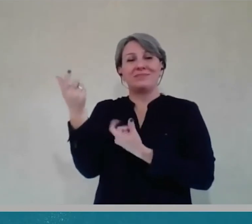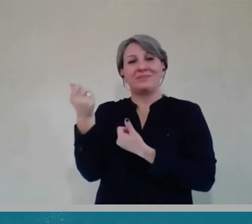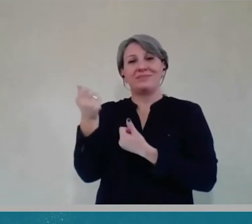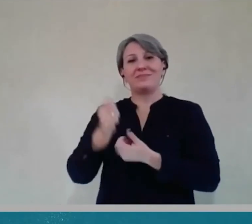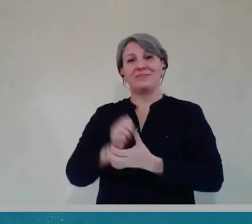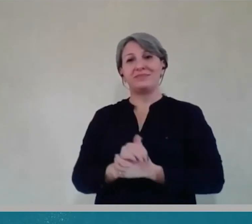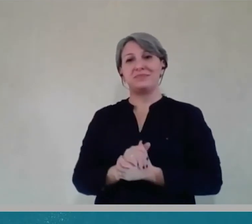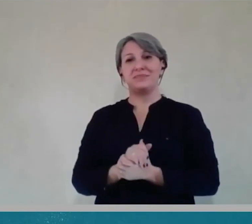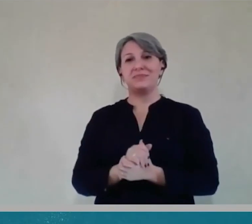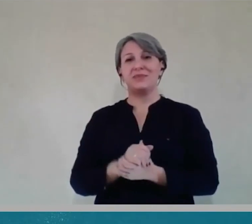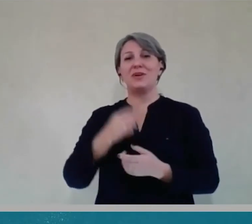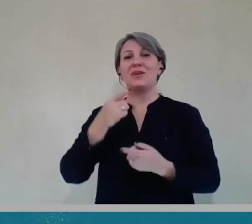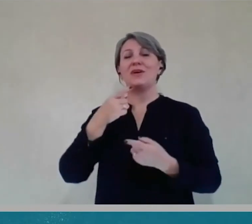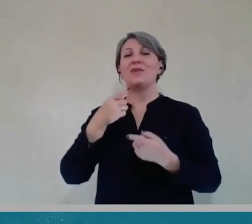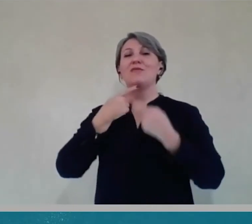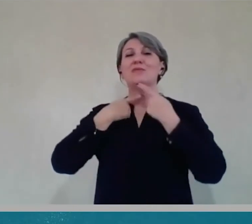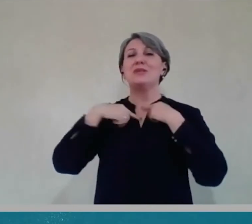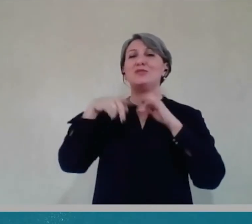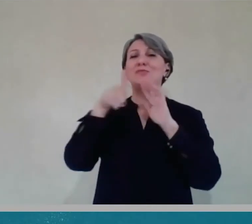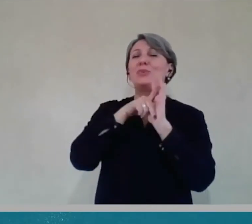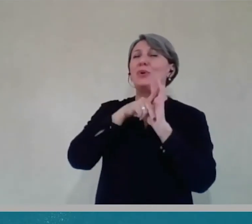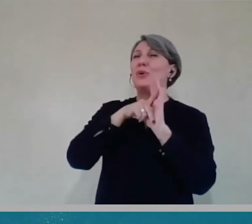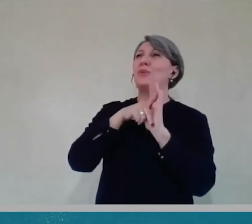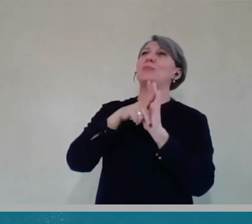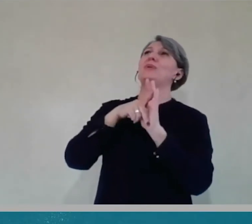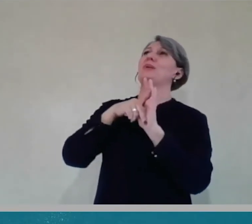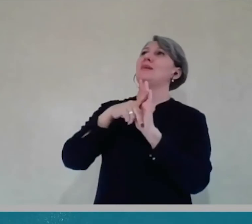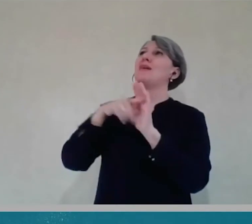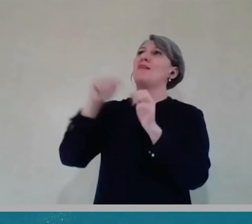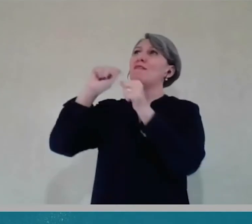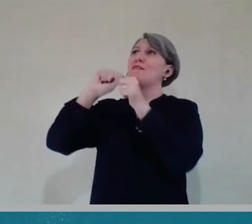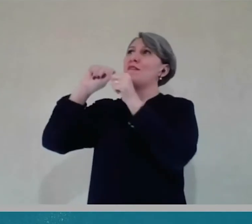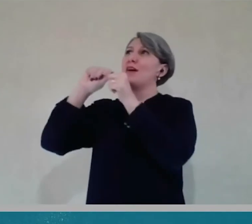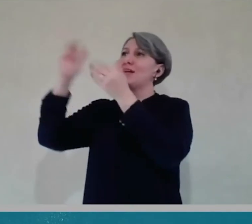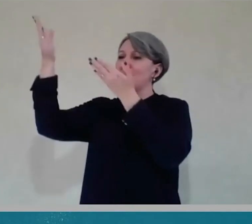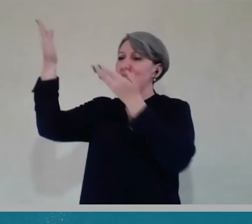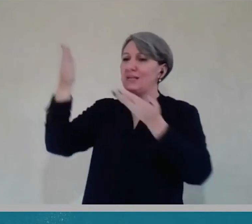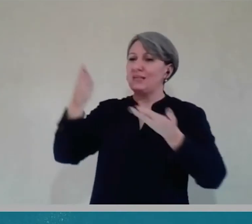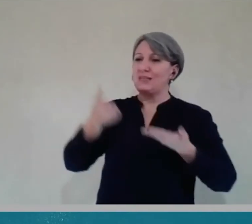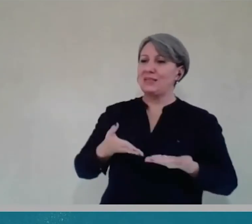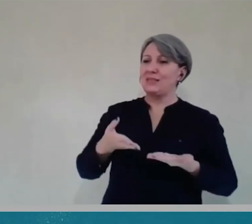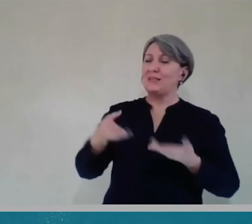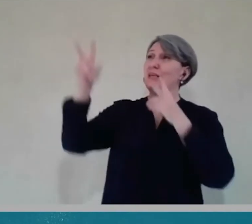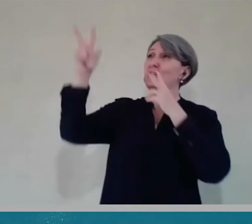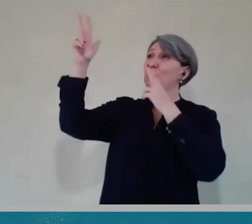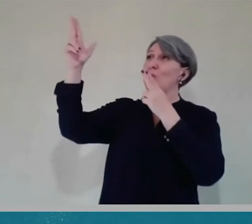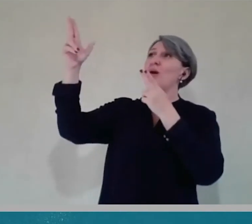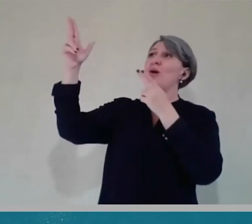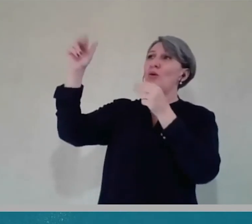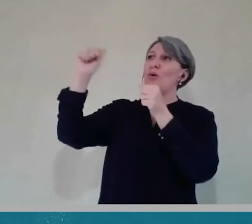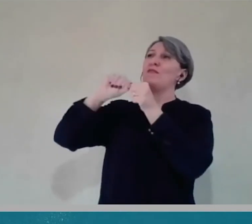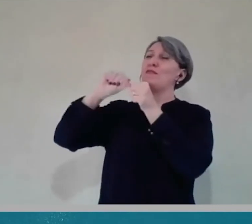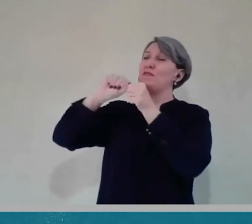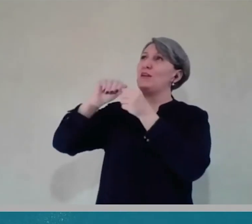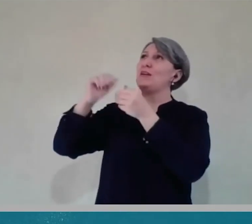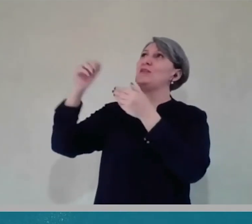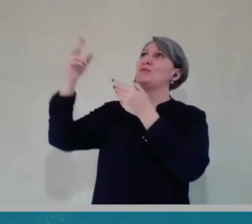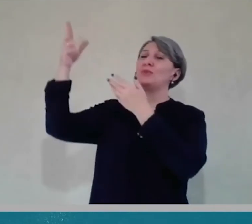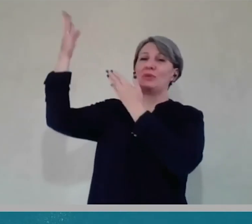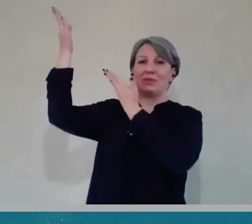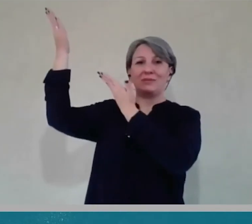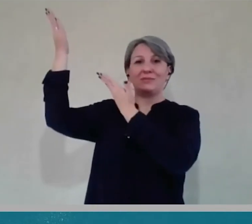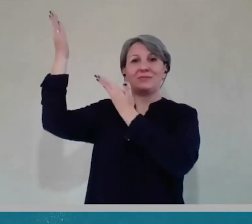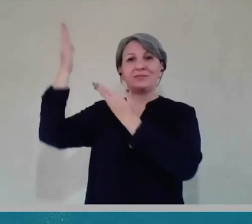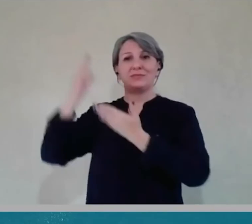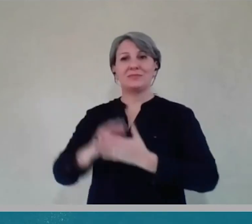vontade aqui na terra, como é feito nos céus. Irmãos, a vontade de Deus não é feita aqui por causa da usurpação do príncipe desse